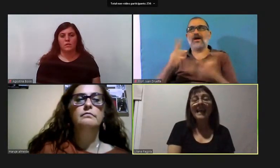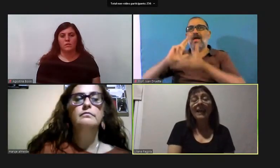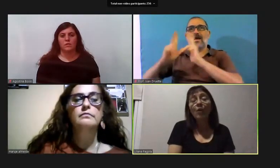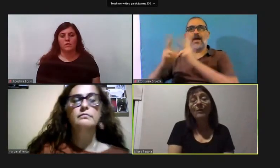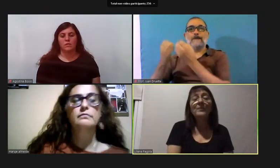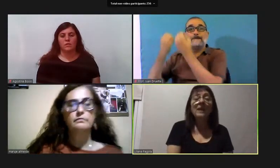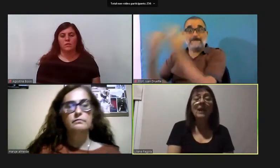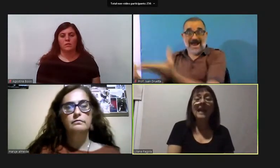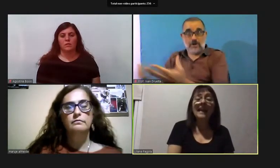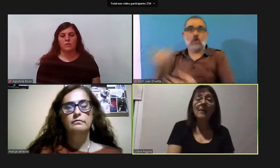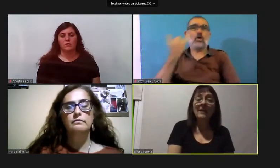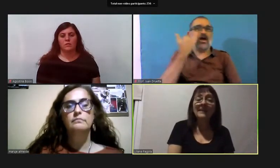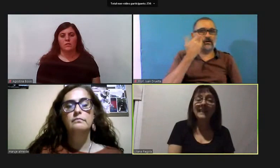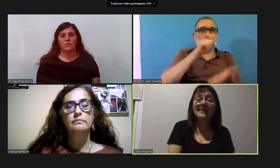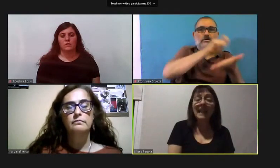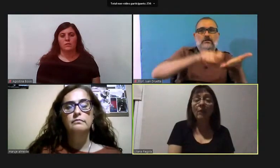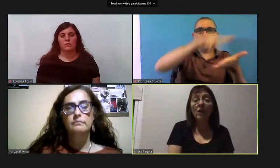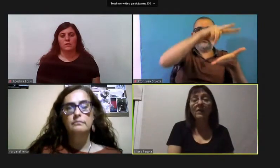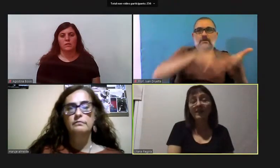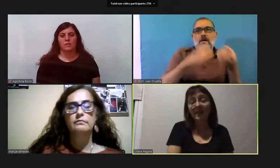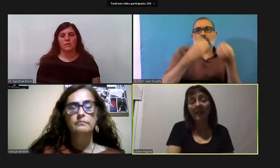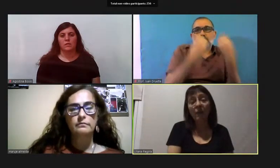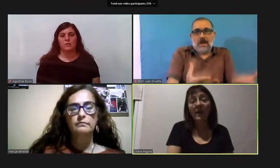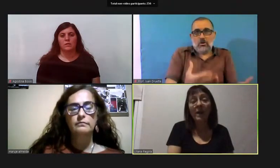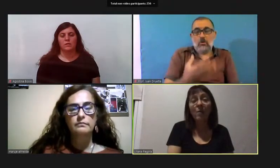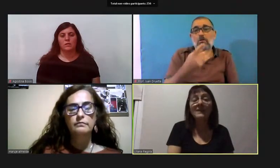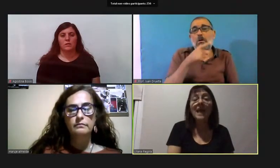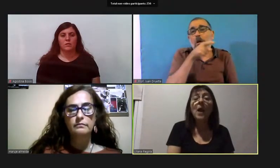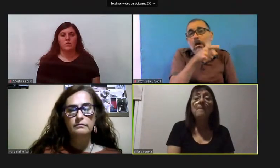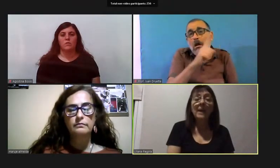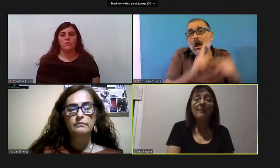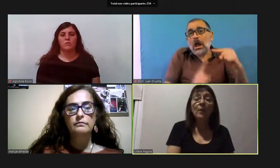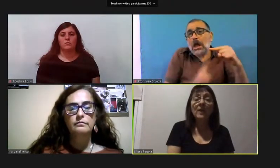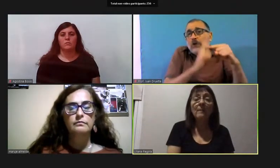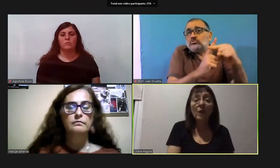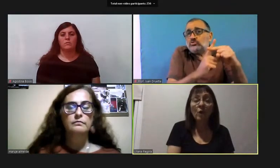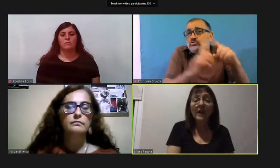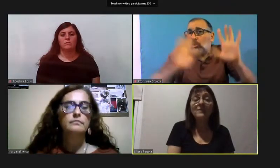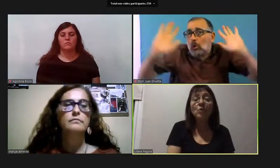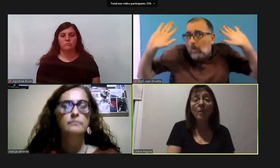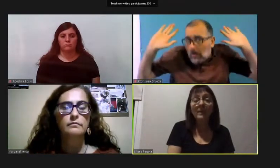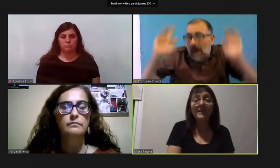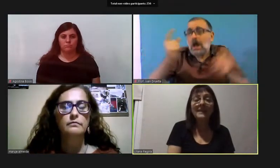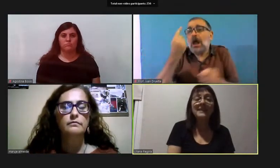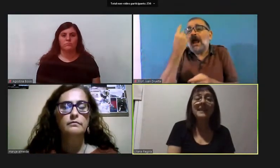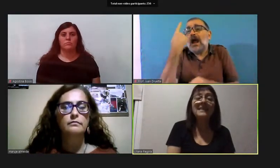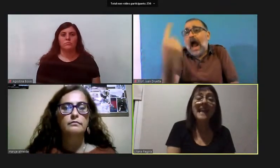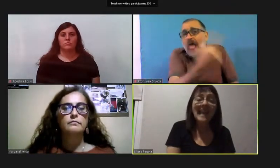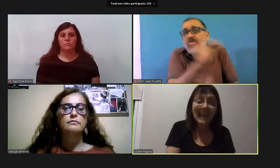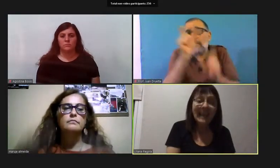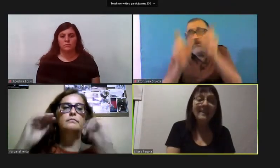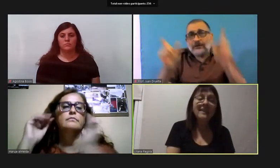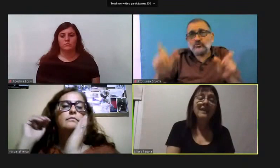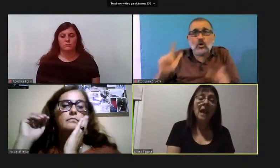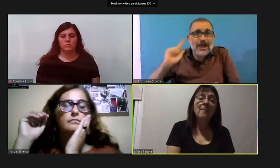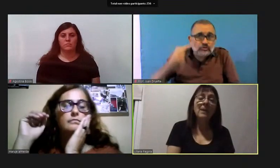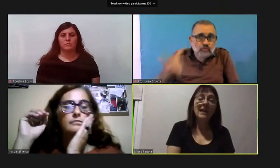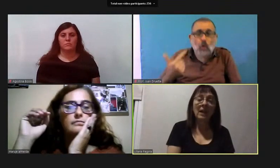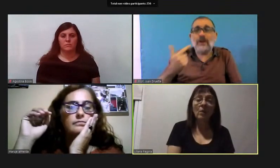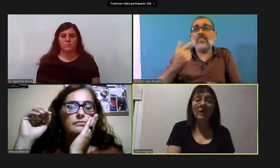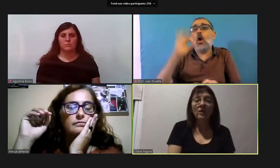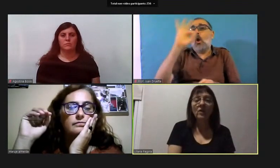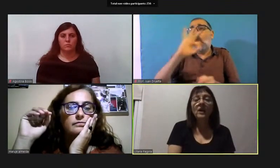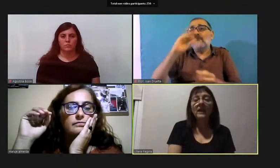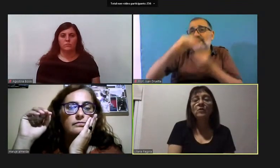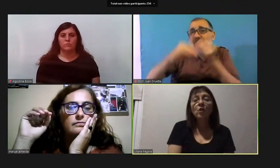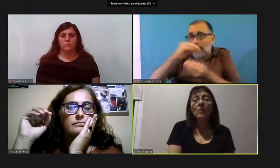aprender digamos, las gramáticas de las dos lenguas para poder mejorar sus competencias en ambas